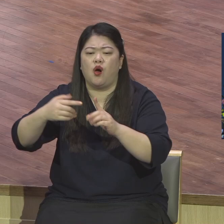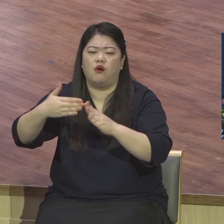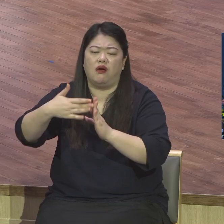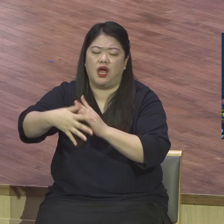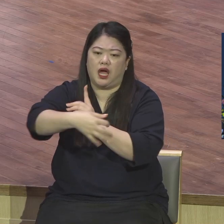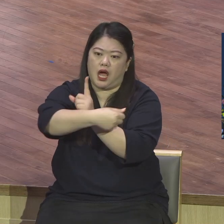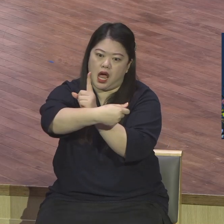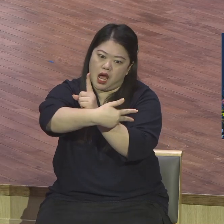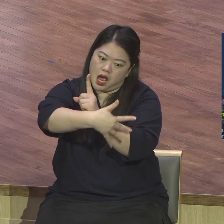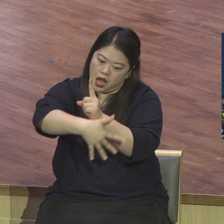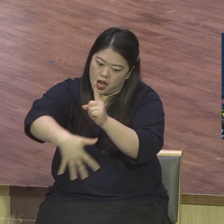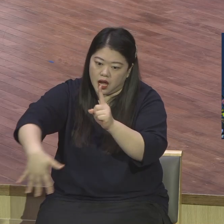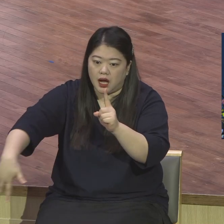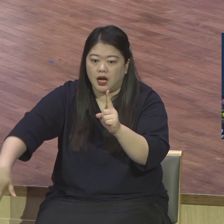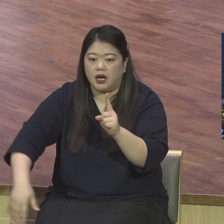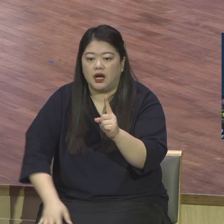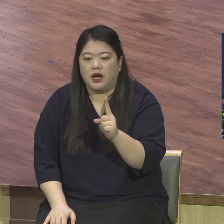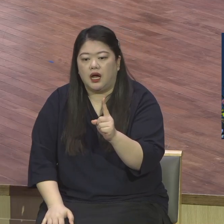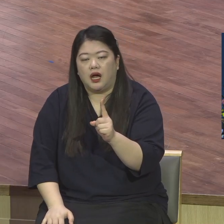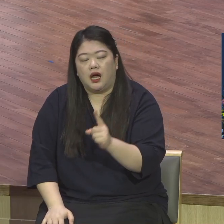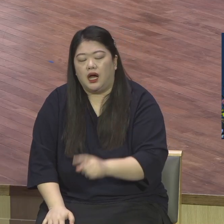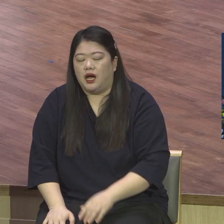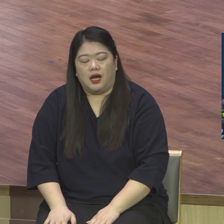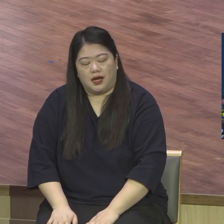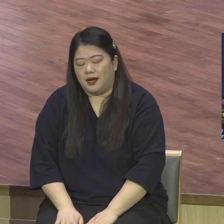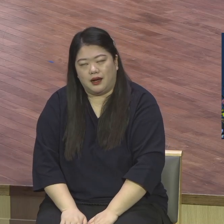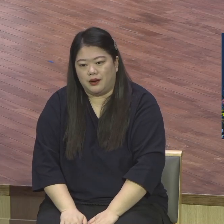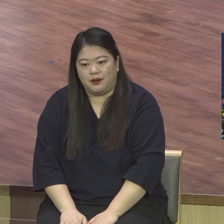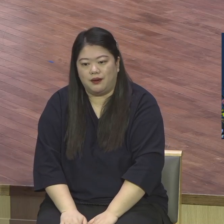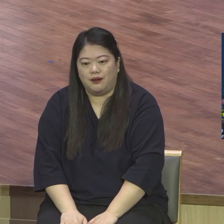뭐 기독교만 그랬습니다.